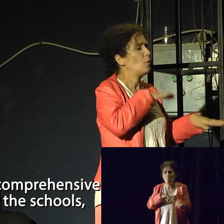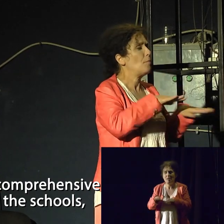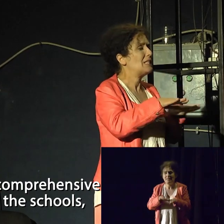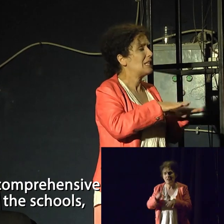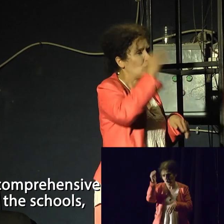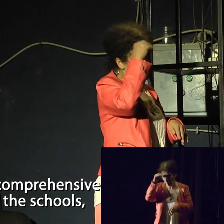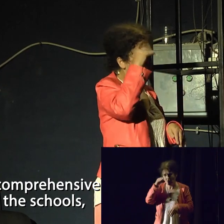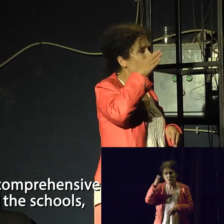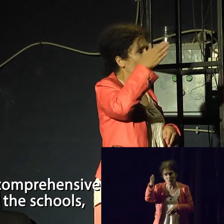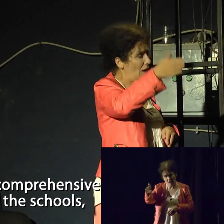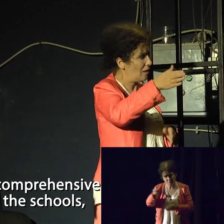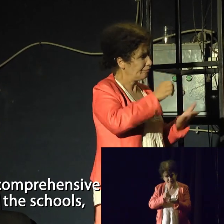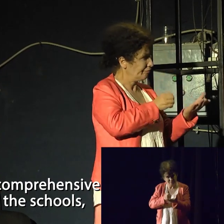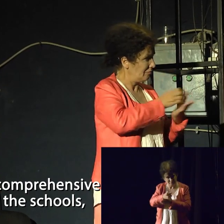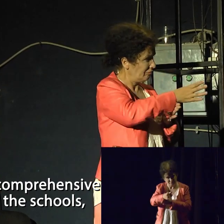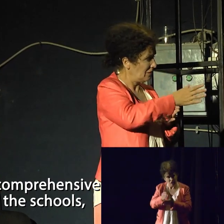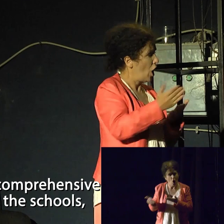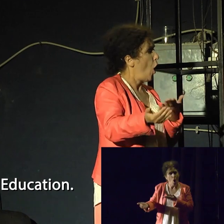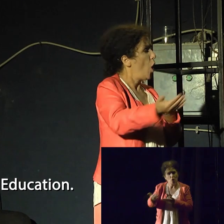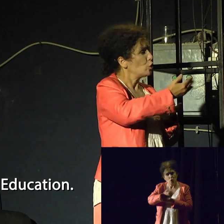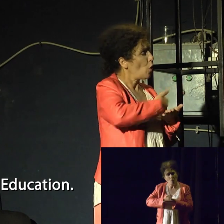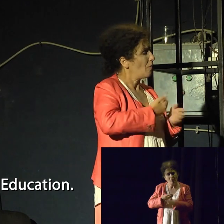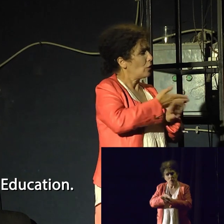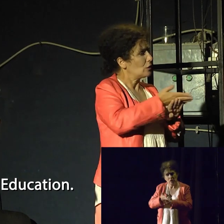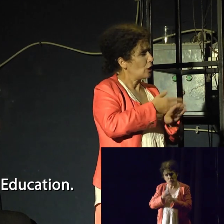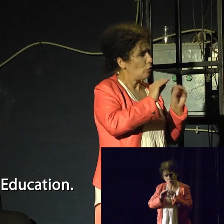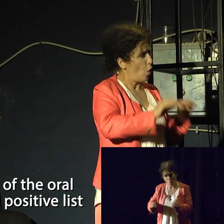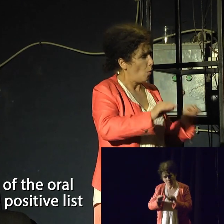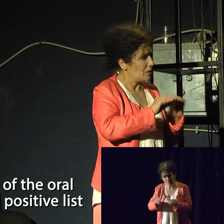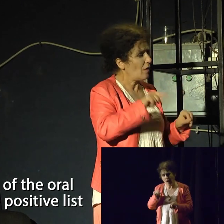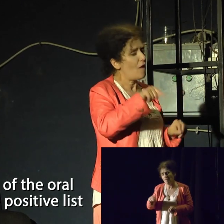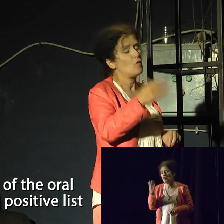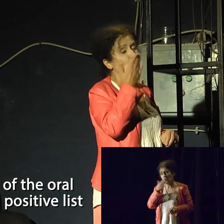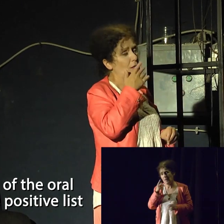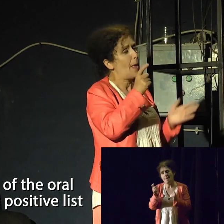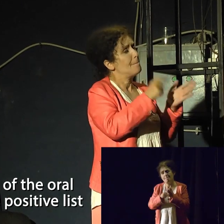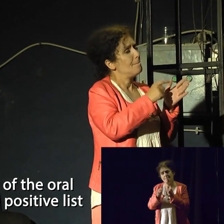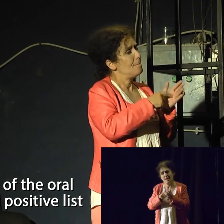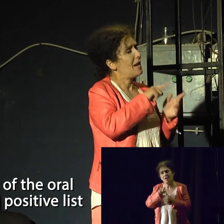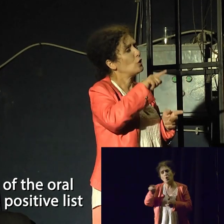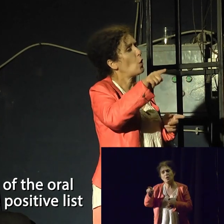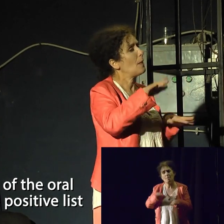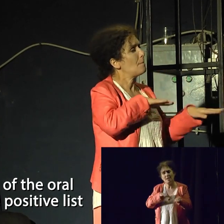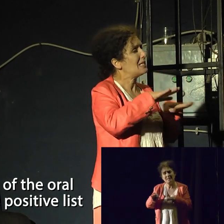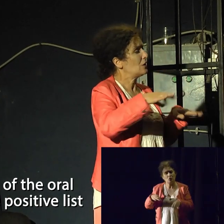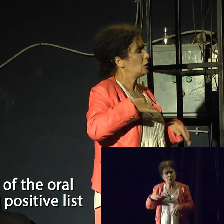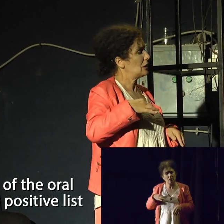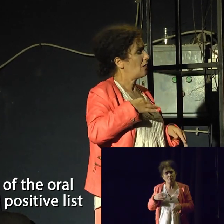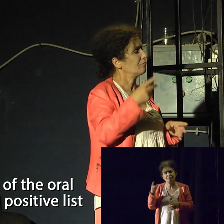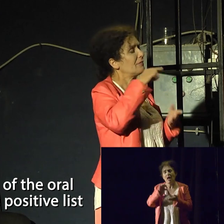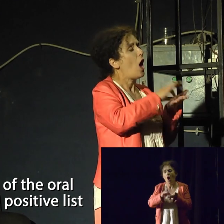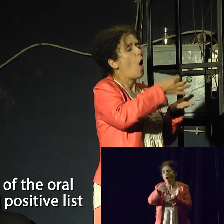за образование да воведе сеопфатно сексуално образование во училиштата. Барајте од Министерството за здравство да воведе